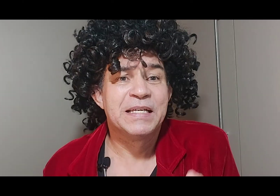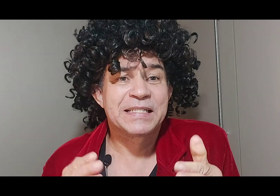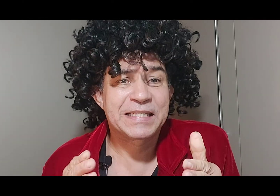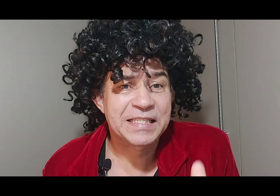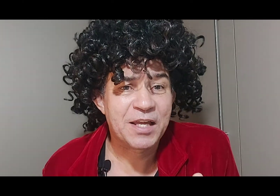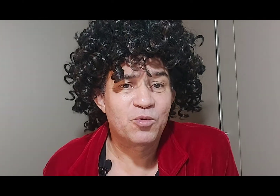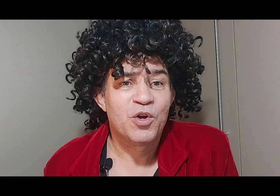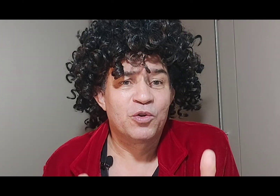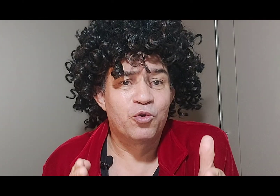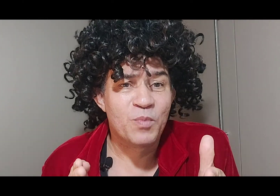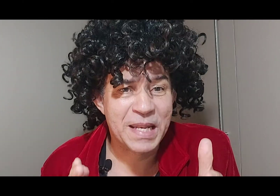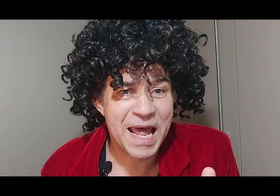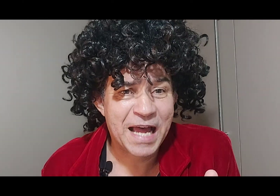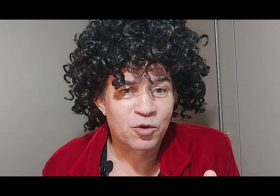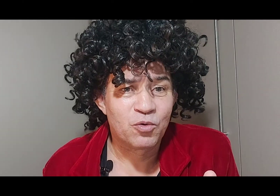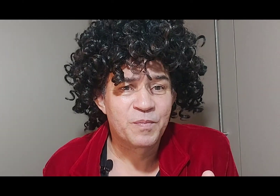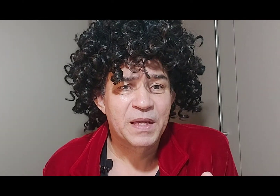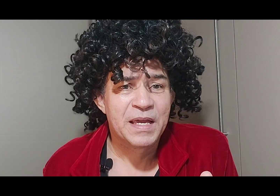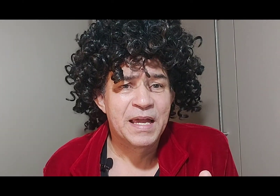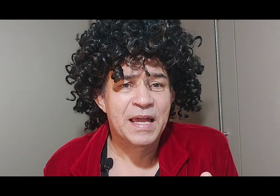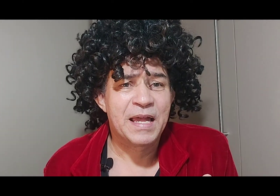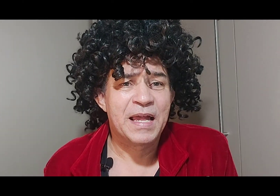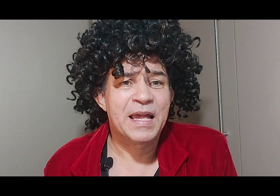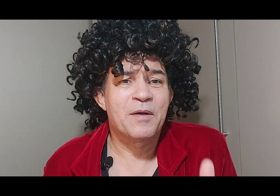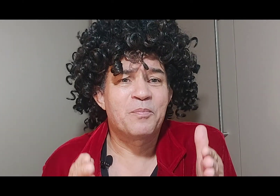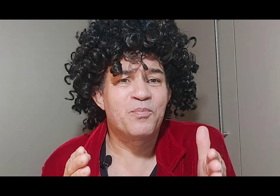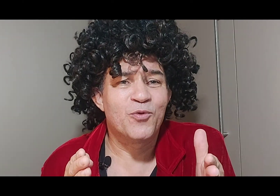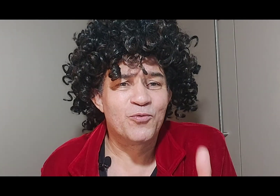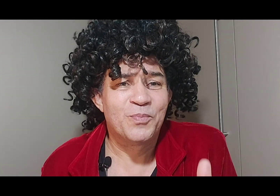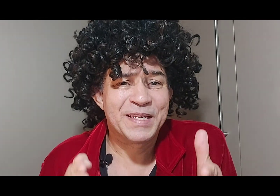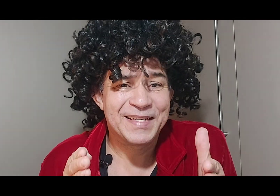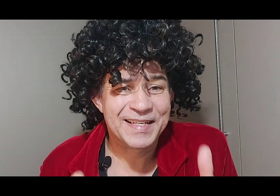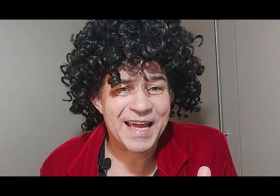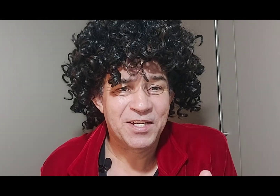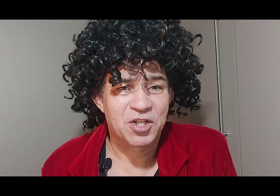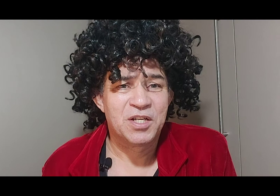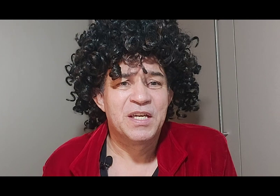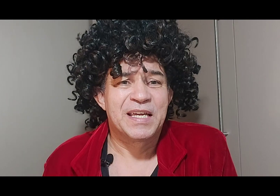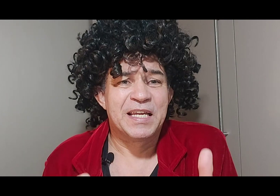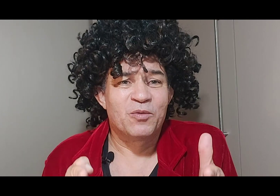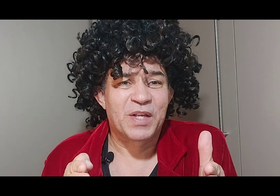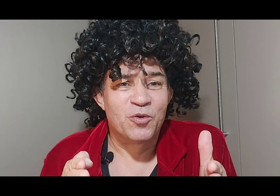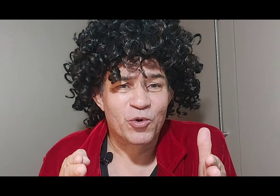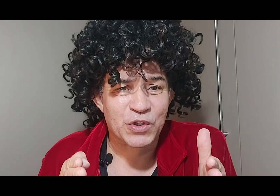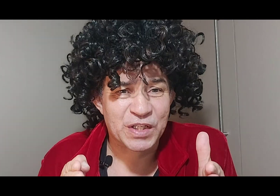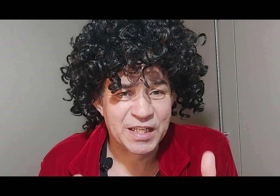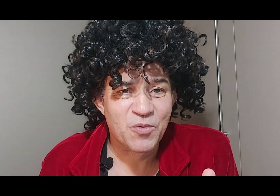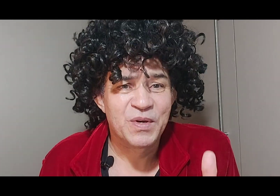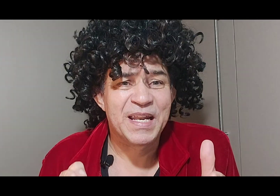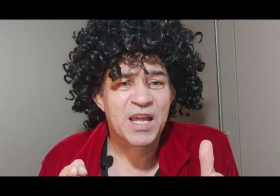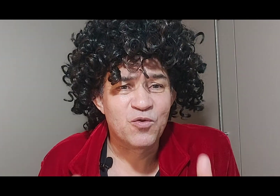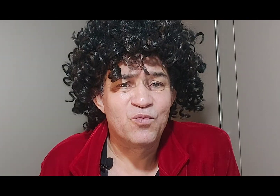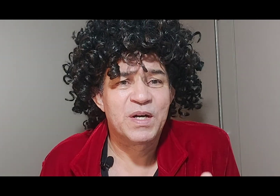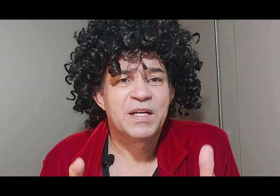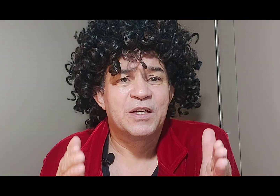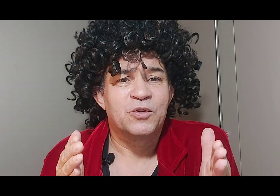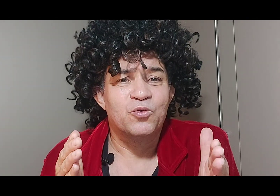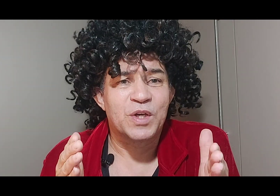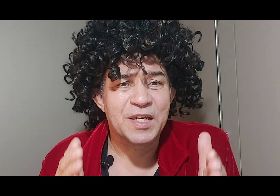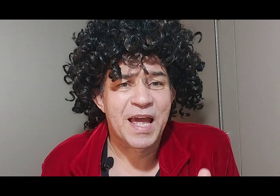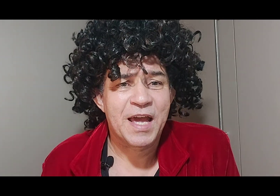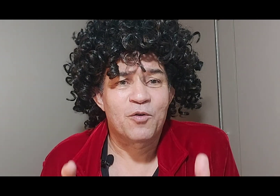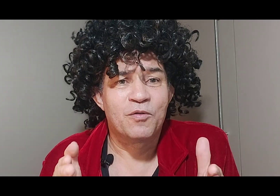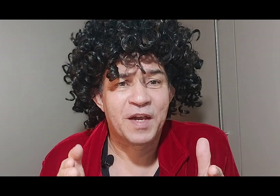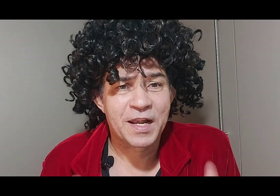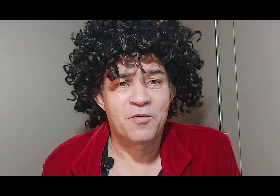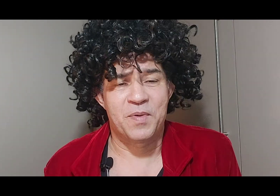brasileiros sendo dominado por um presidente que não tem noção nenhuma do